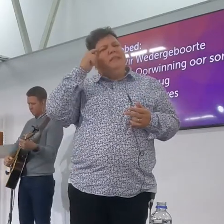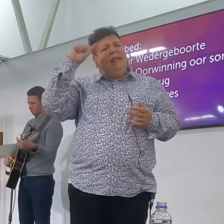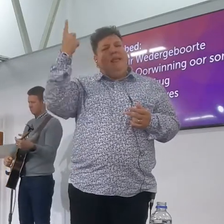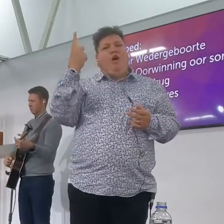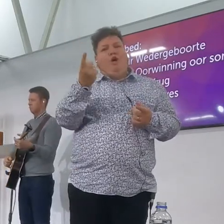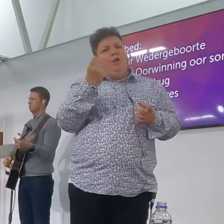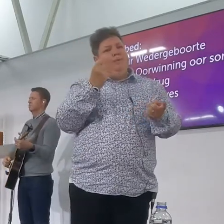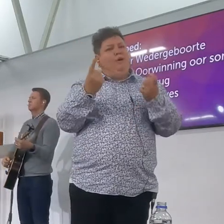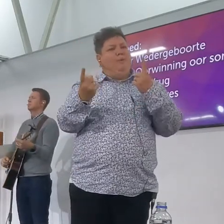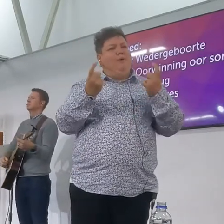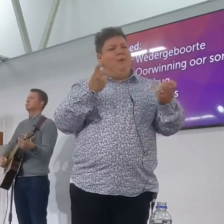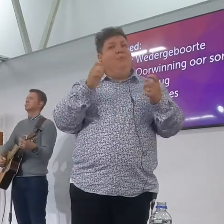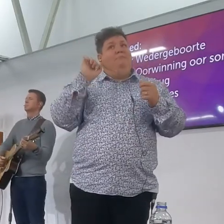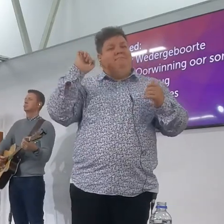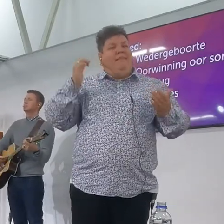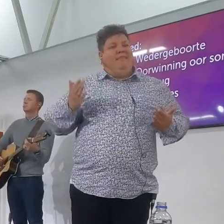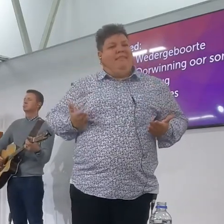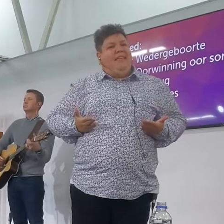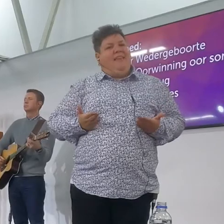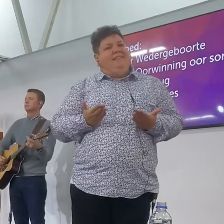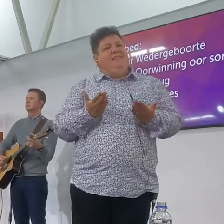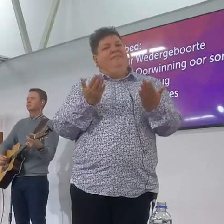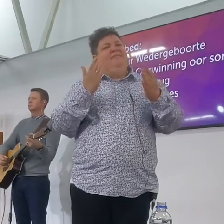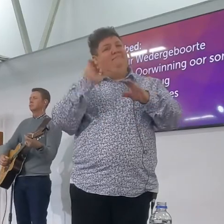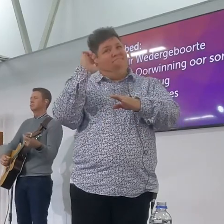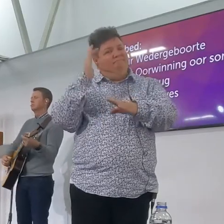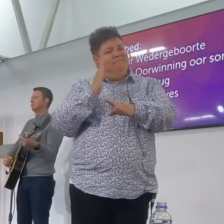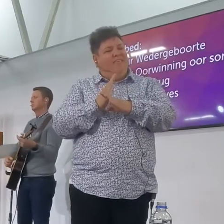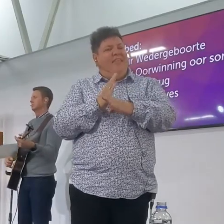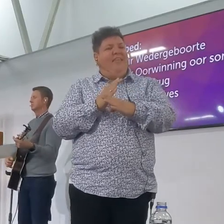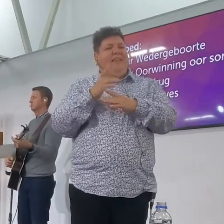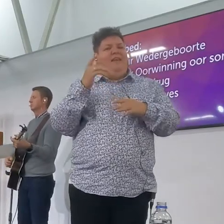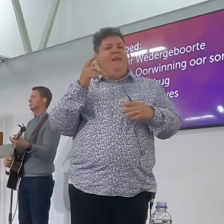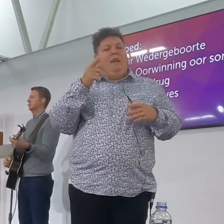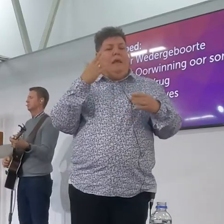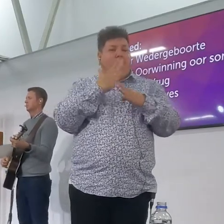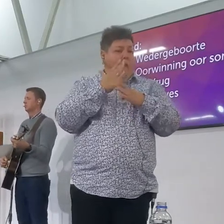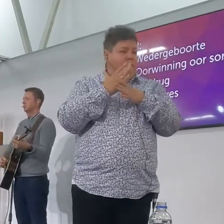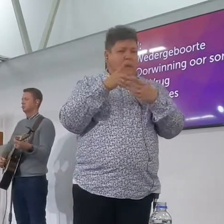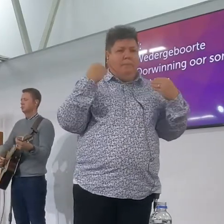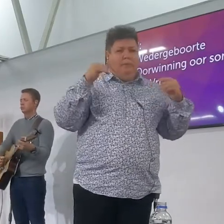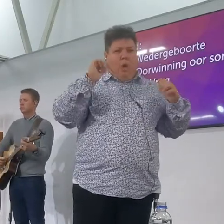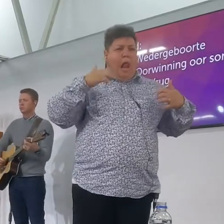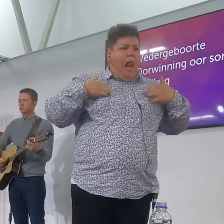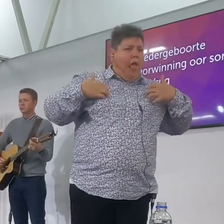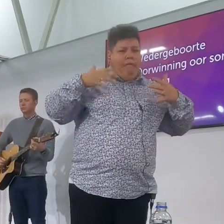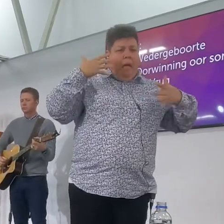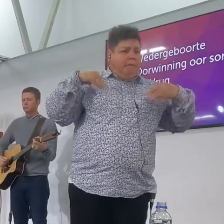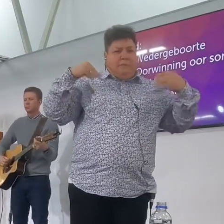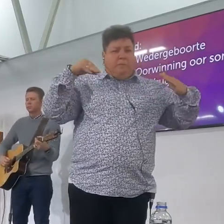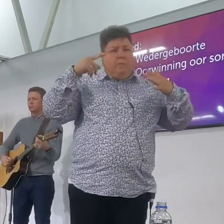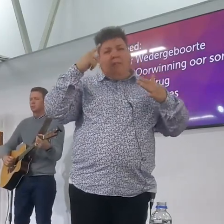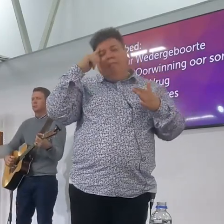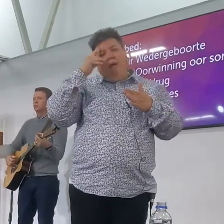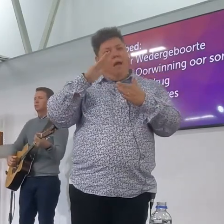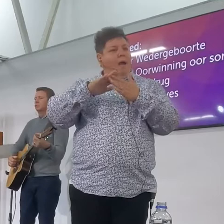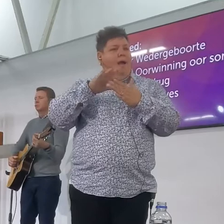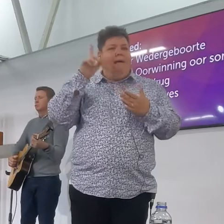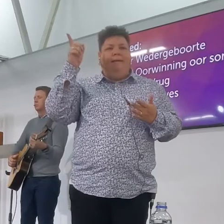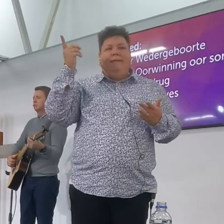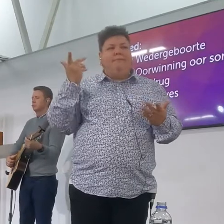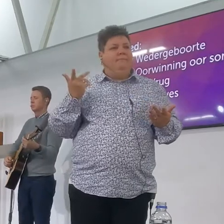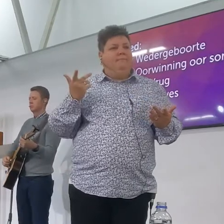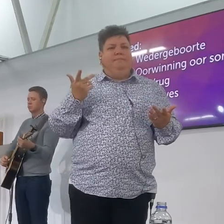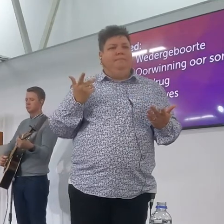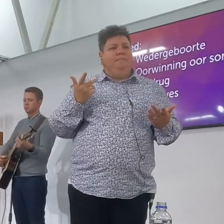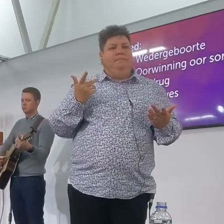jou om diensbaar te word. Jy weet die Here roep jou om te kom werk, maar jy is so besig by die werk. Jy is so besig met al die dinge wat jy doen, dat jy kan nie